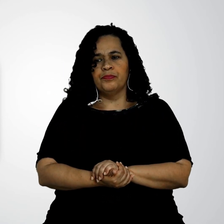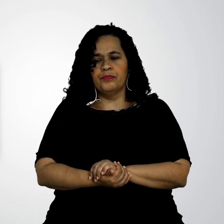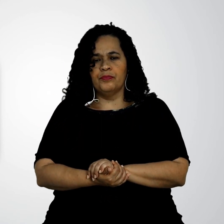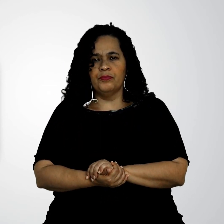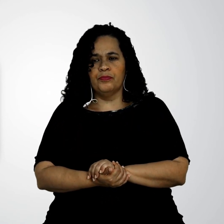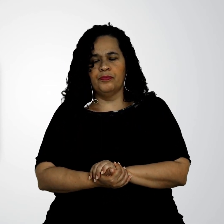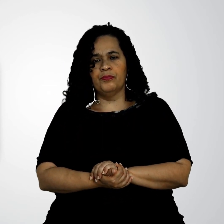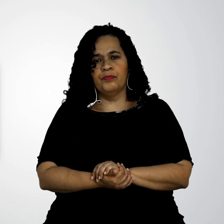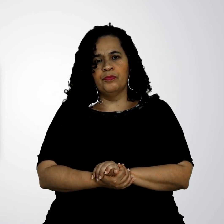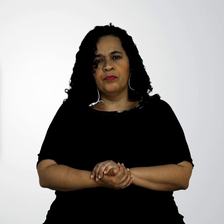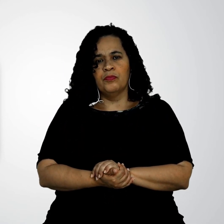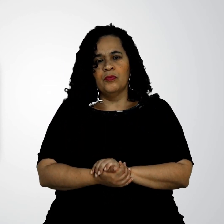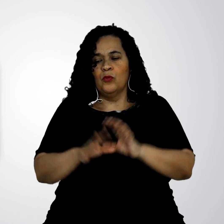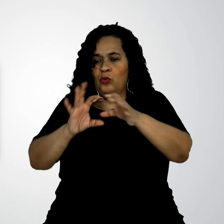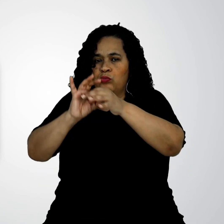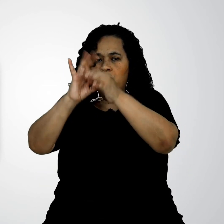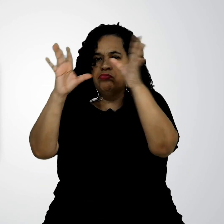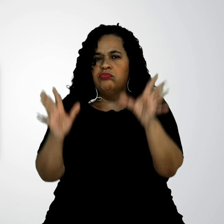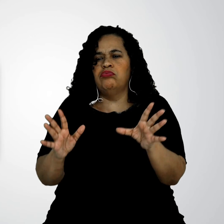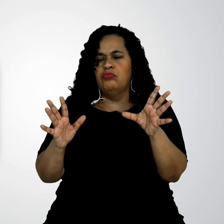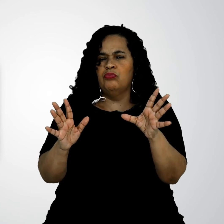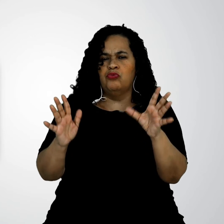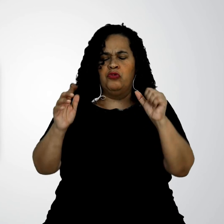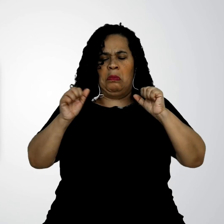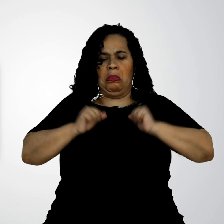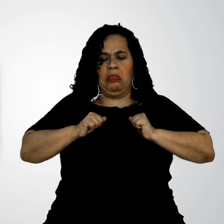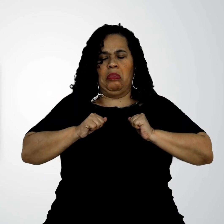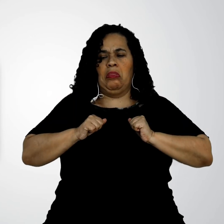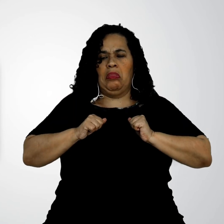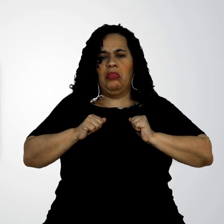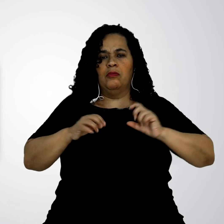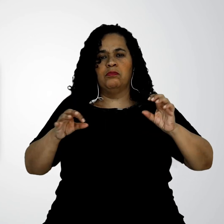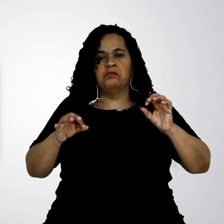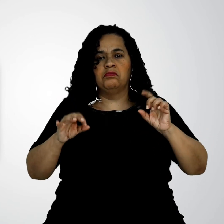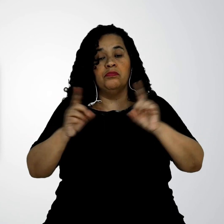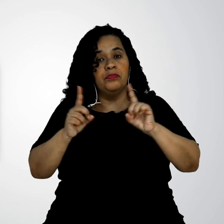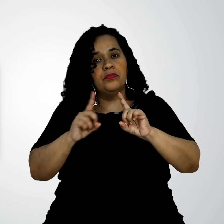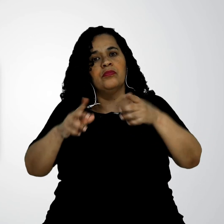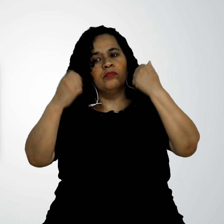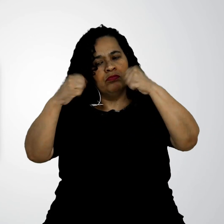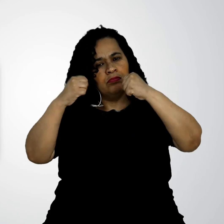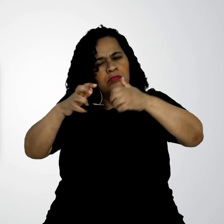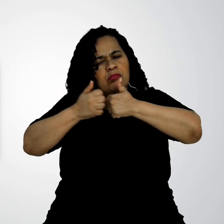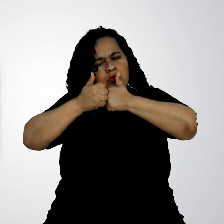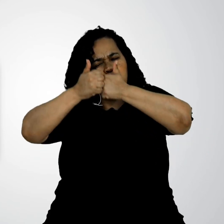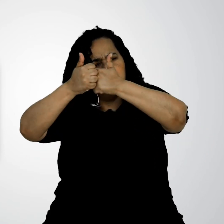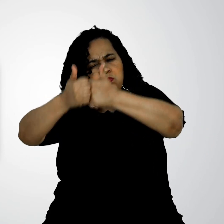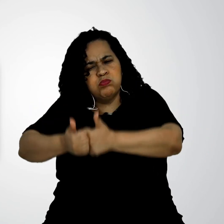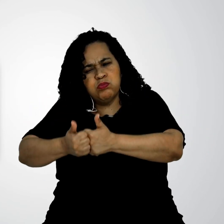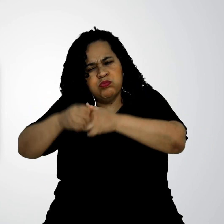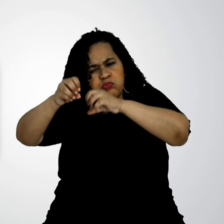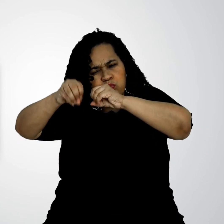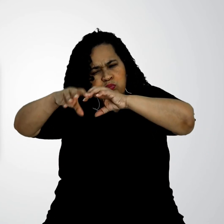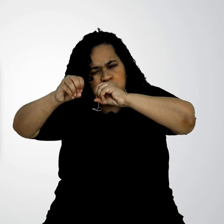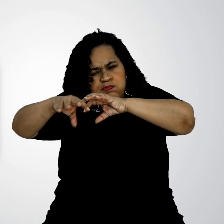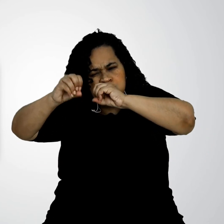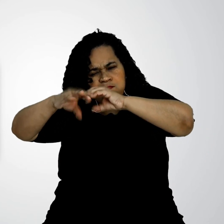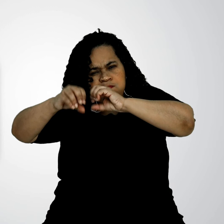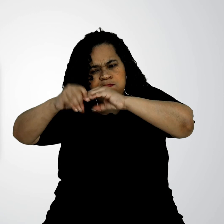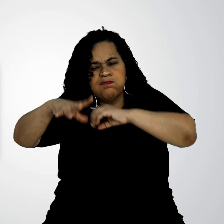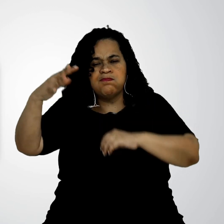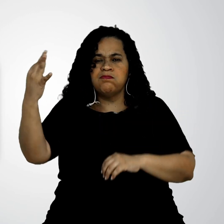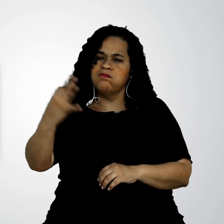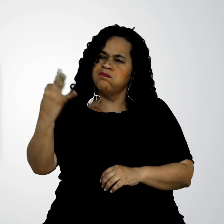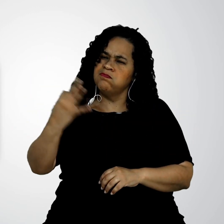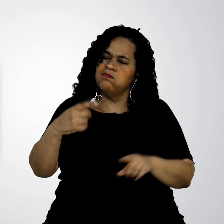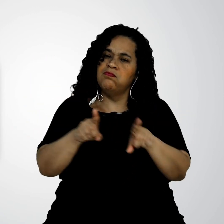ou eu terceirizo, ou eu vou para cima, eu percebo, Então, assim, disciplinar, corrigir, acompanhar, isso desenvolveu disciplina para mim mesmo,